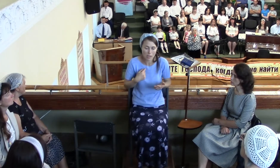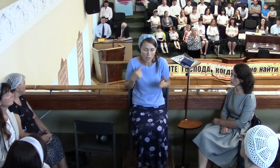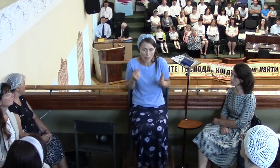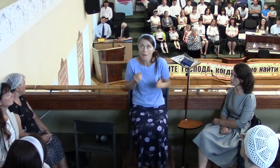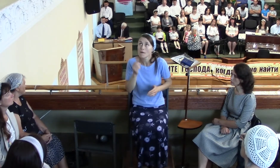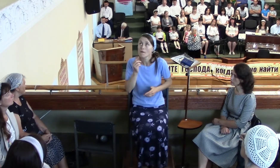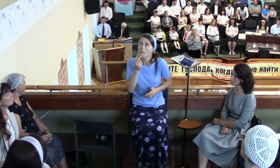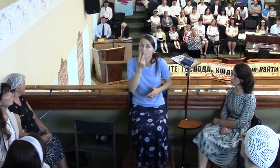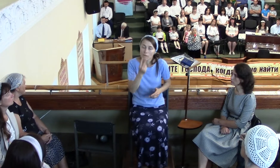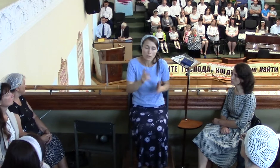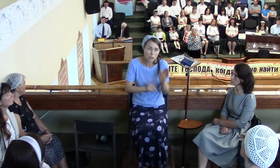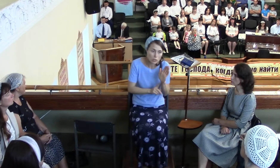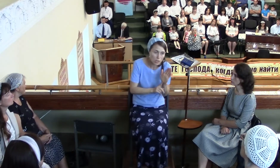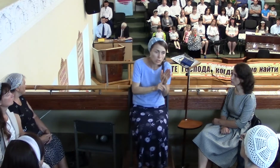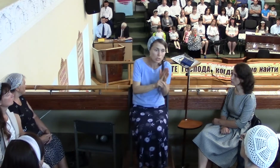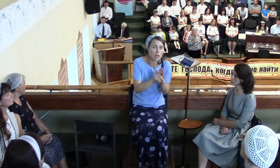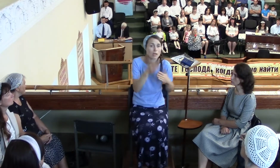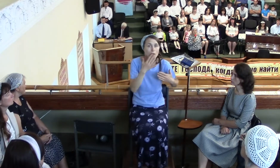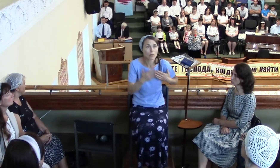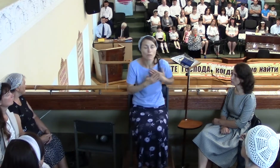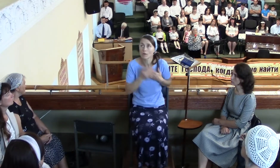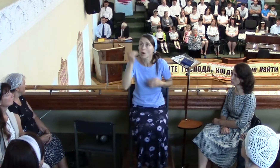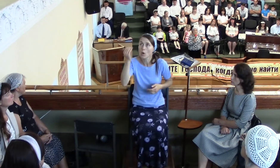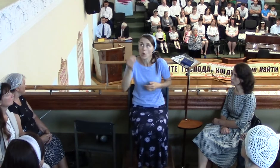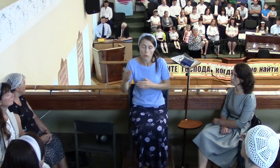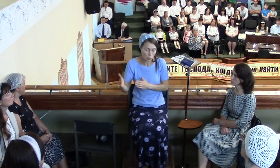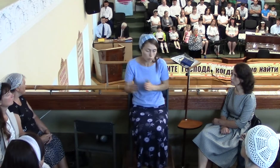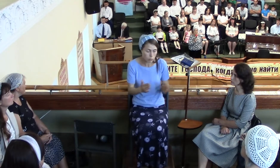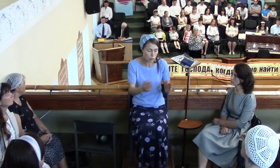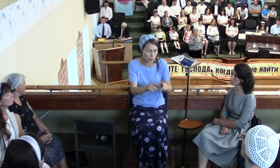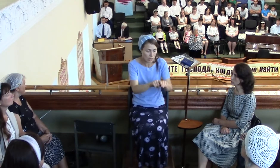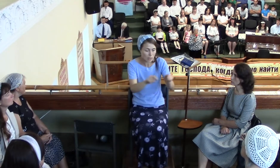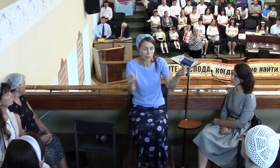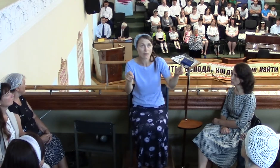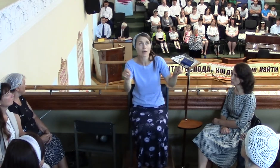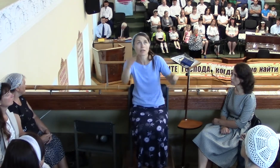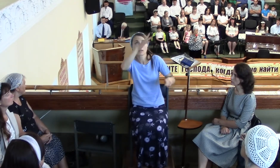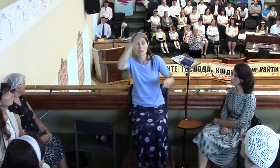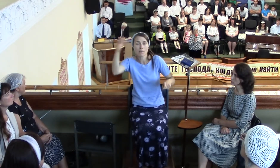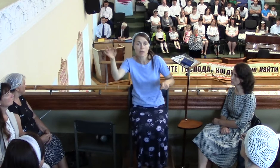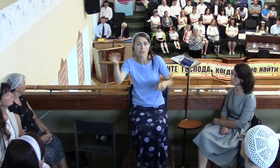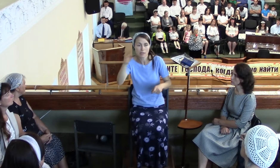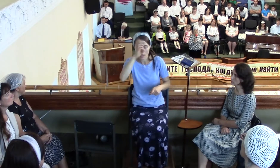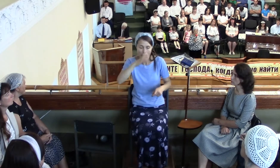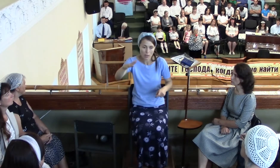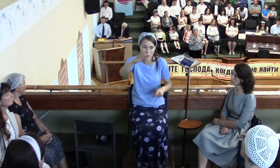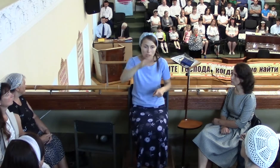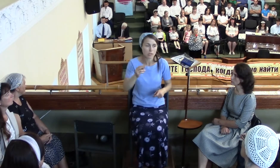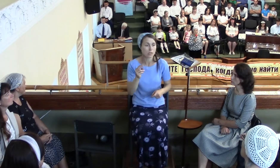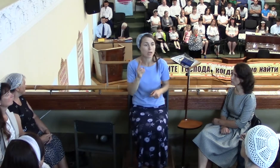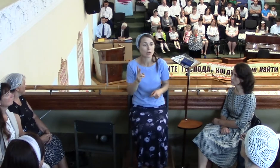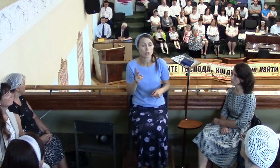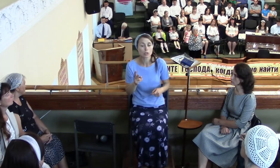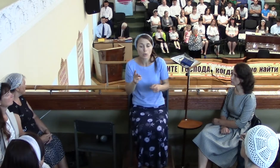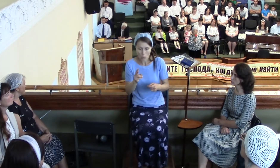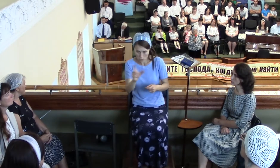в любви. Он путь открывает к небесной отчизне. Кто примет его, сможет